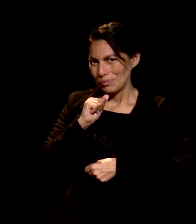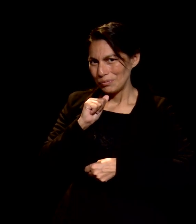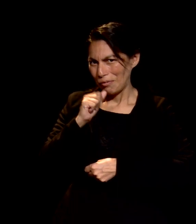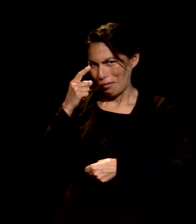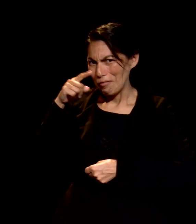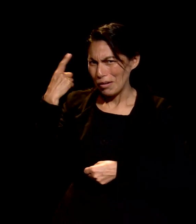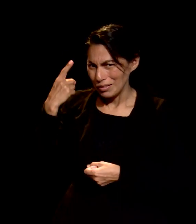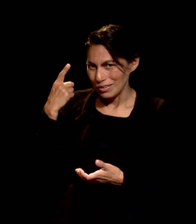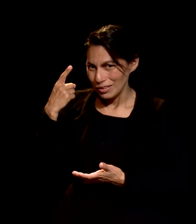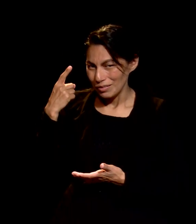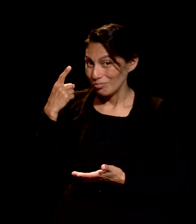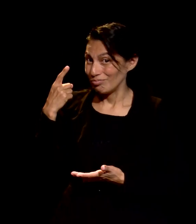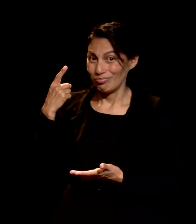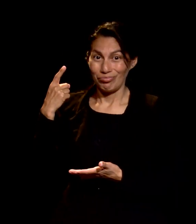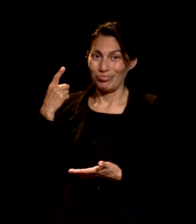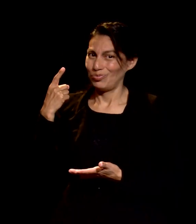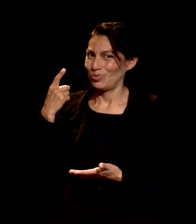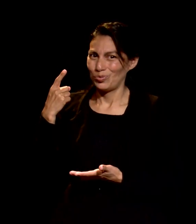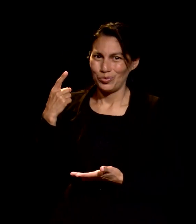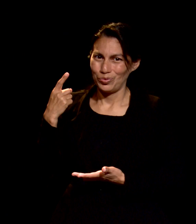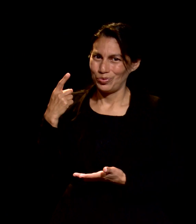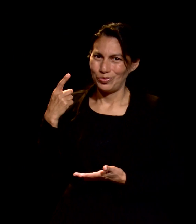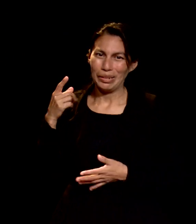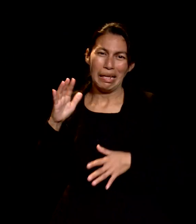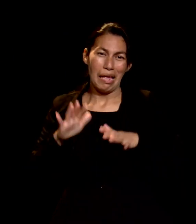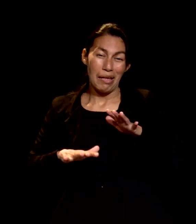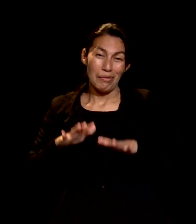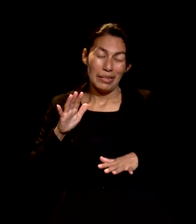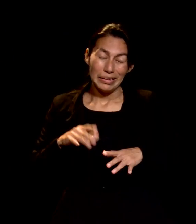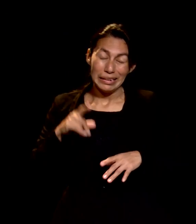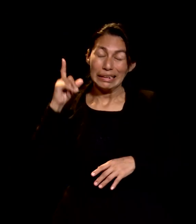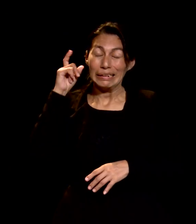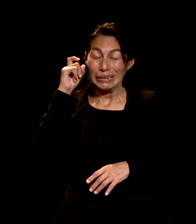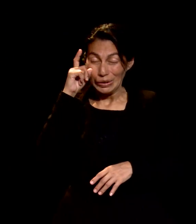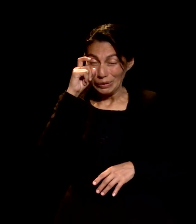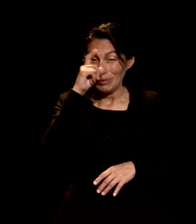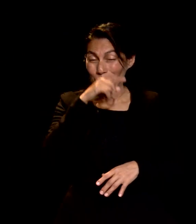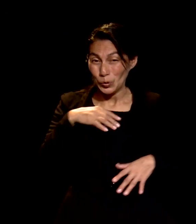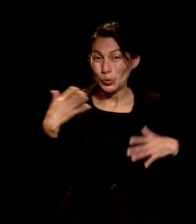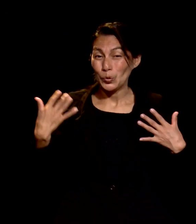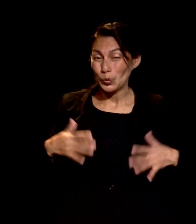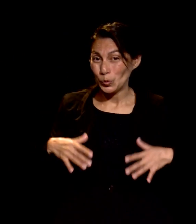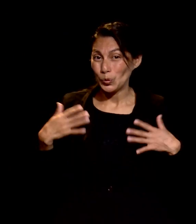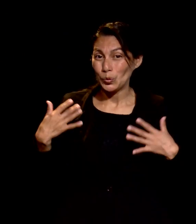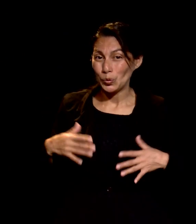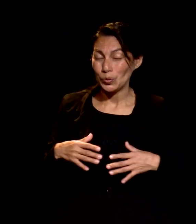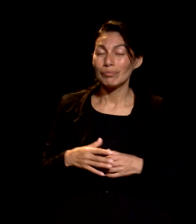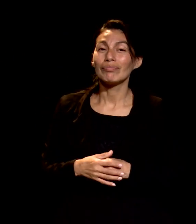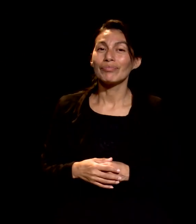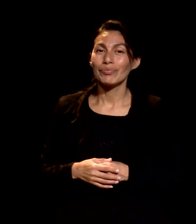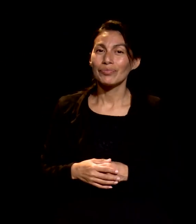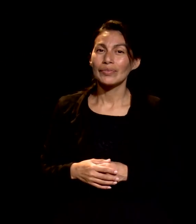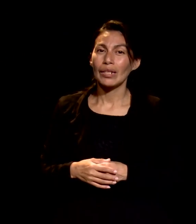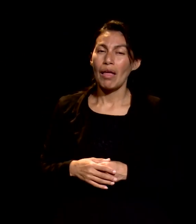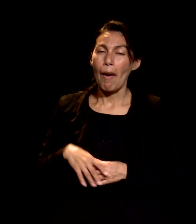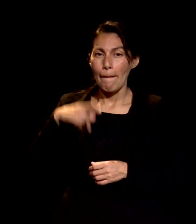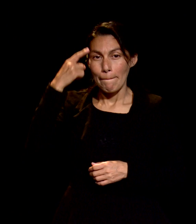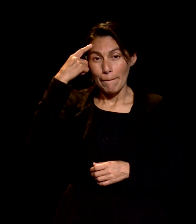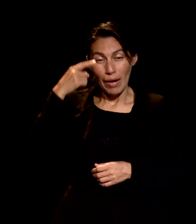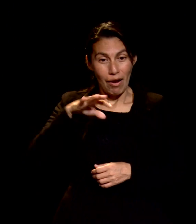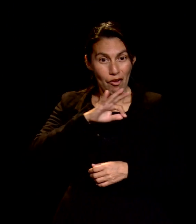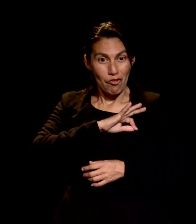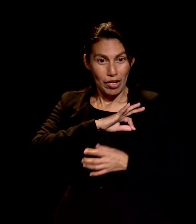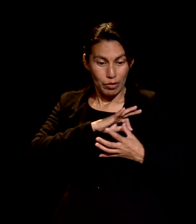fáciles a veces te desafía a digamoslo así